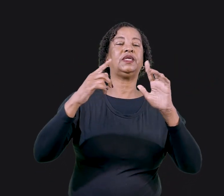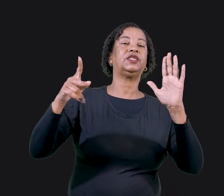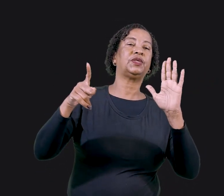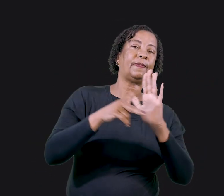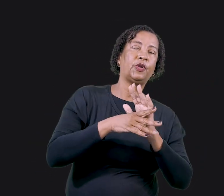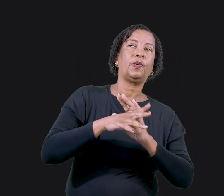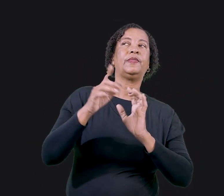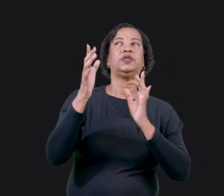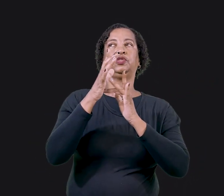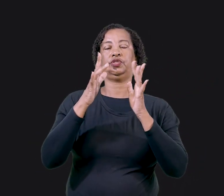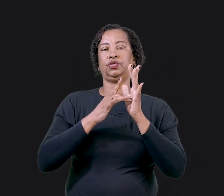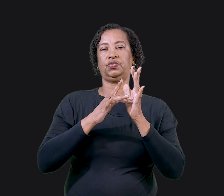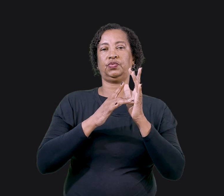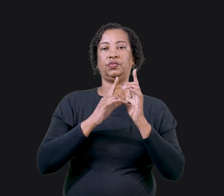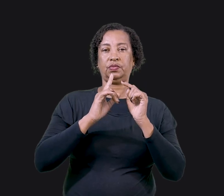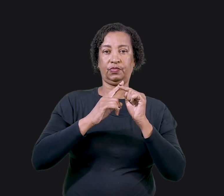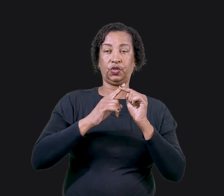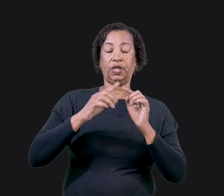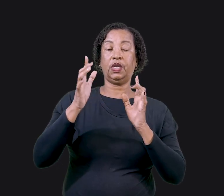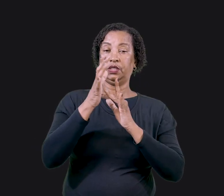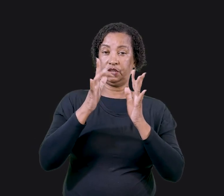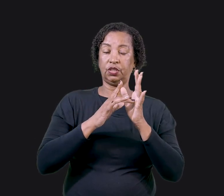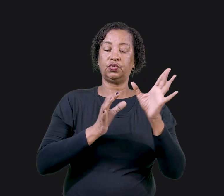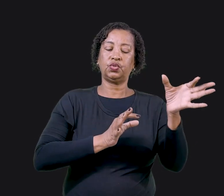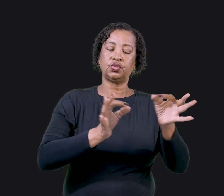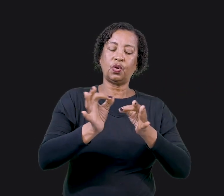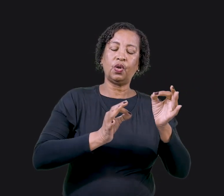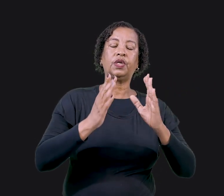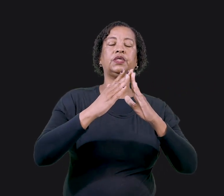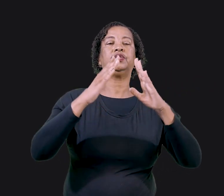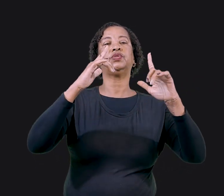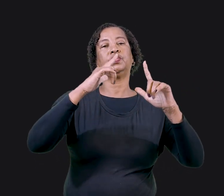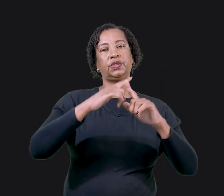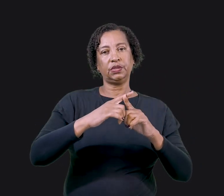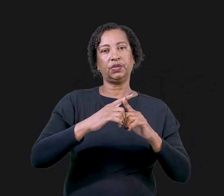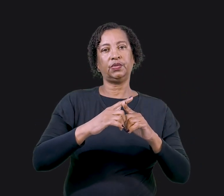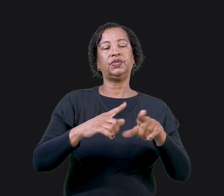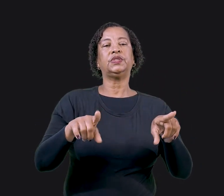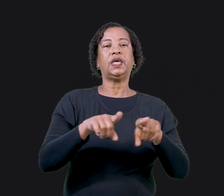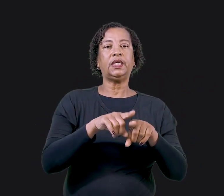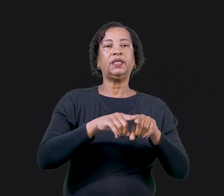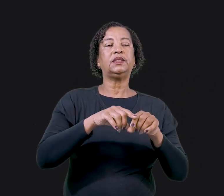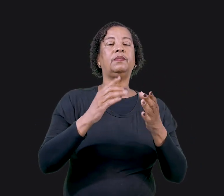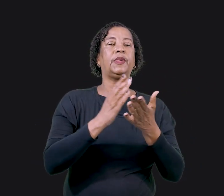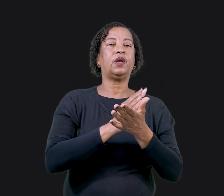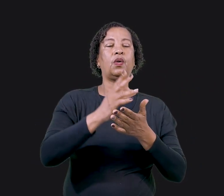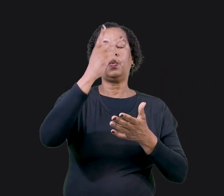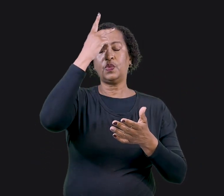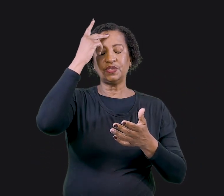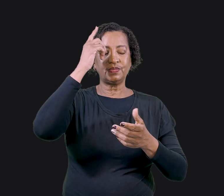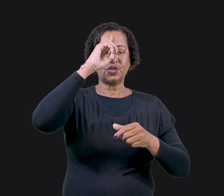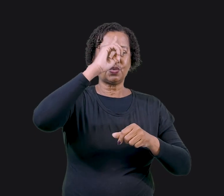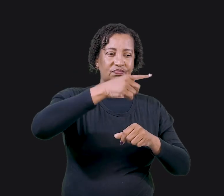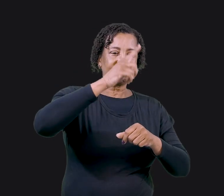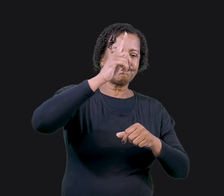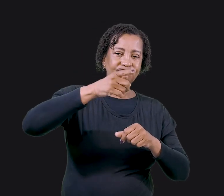Jesus organizou sua igreja. Junto com a organização da igreja, Jesus também delegou algumas pessoas desse grupo